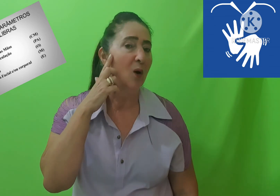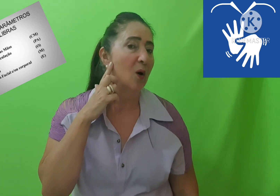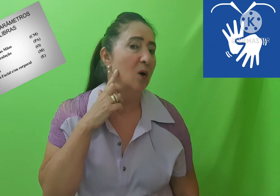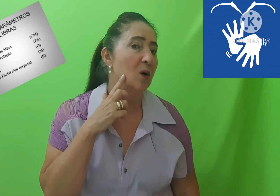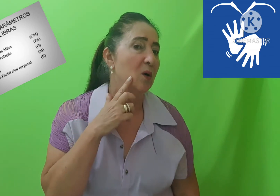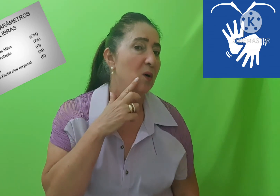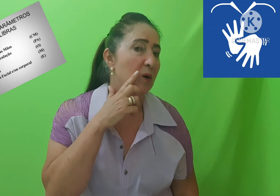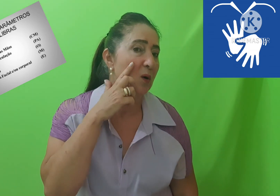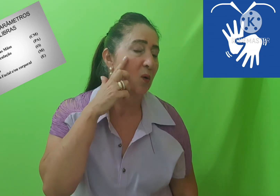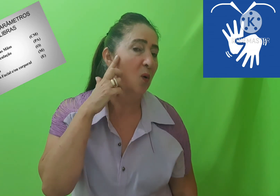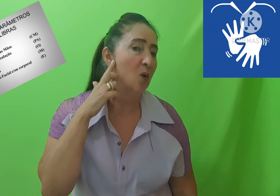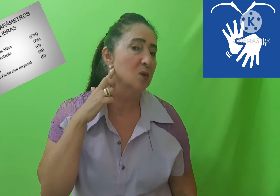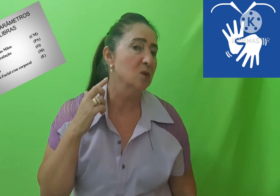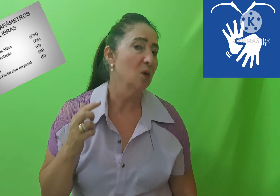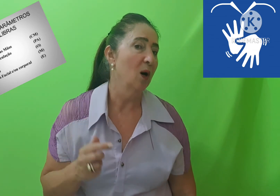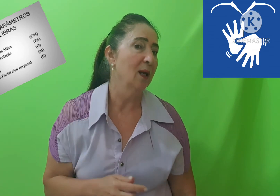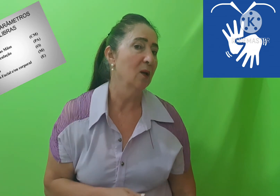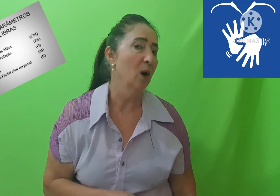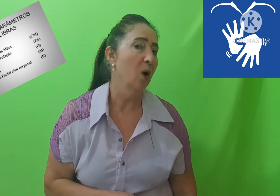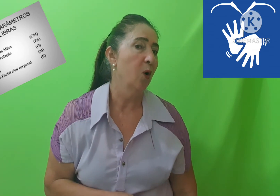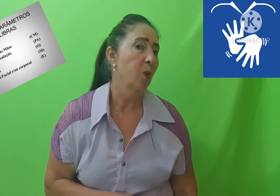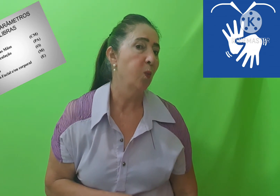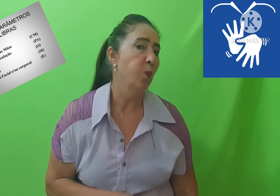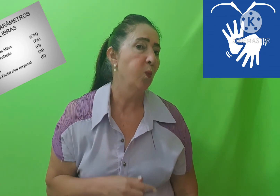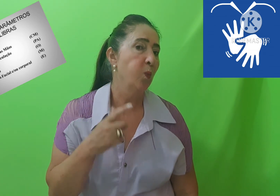ó, o rosto, ó, a língua.